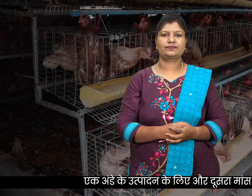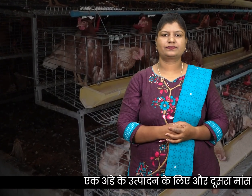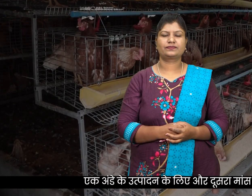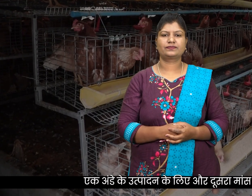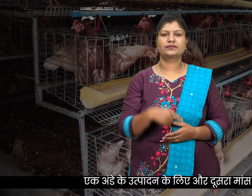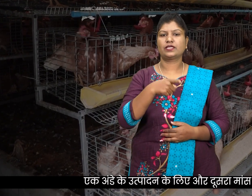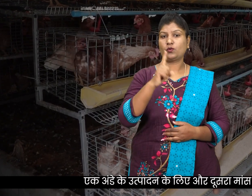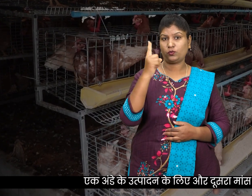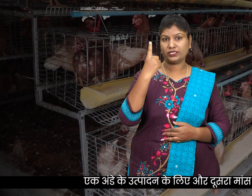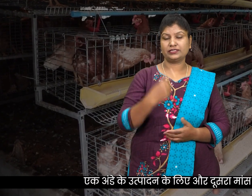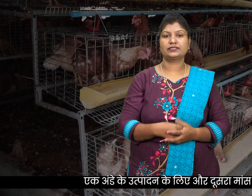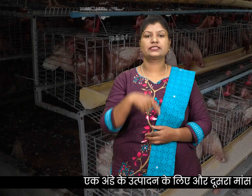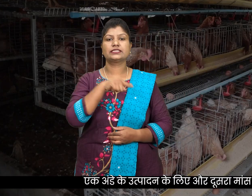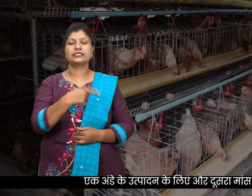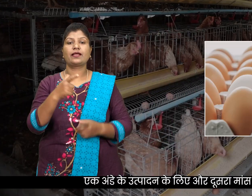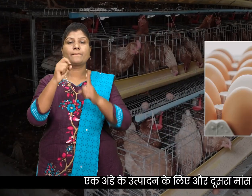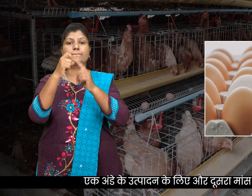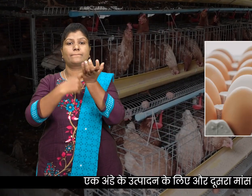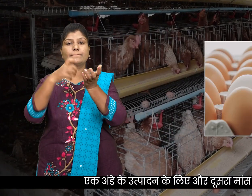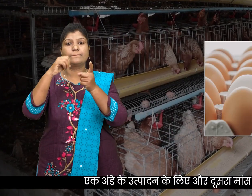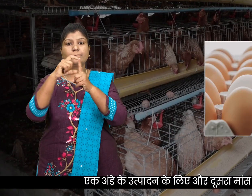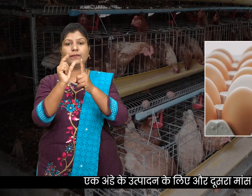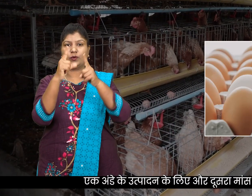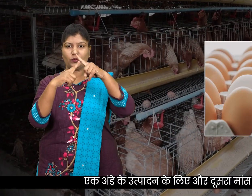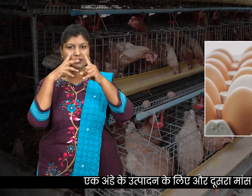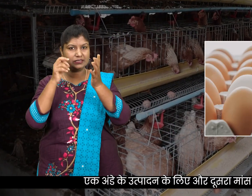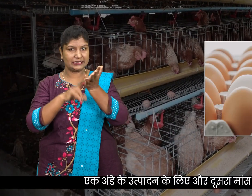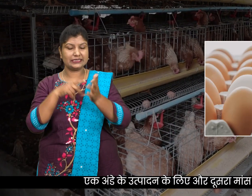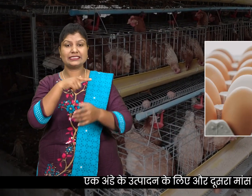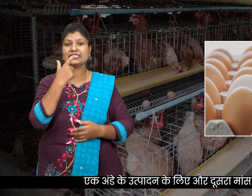एक अंडे के उत्पादन के लिए और दूसरा मांस के लिए।